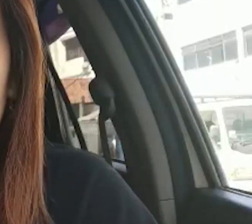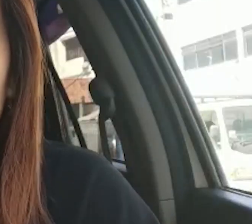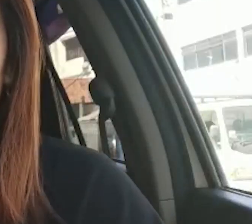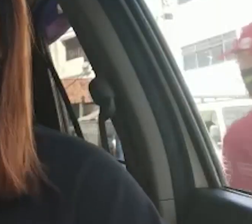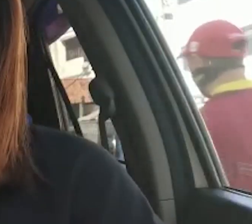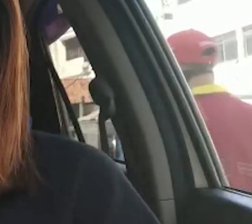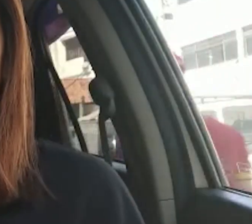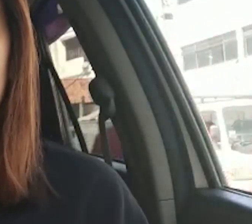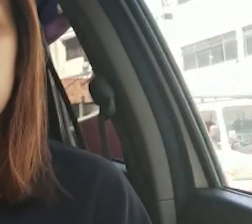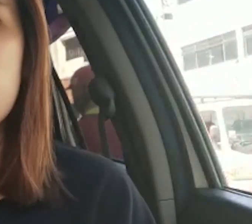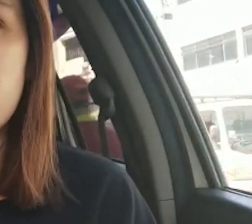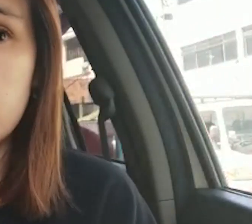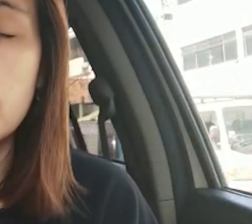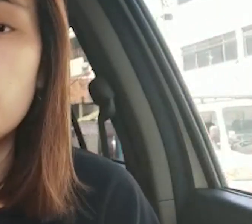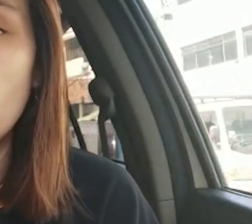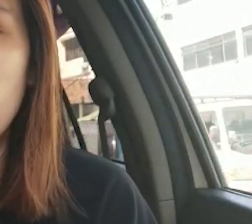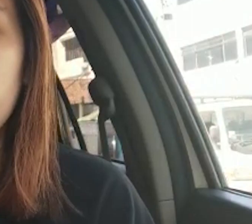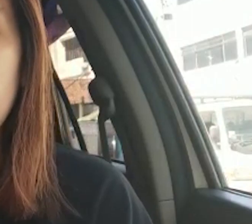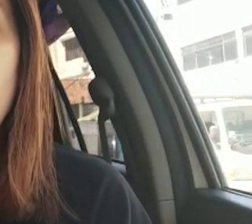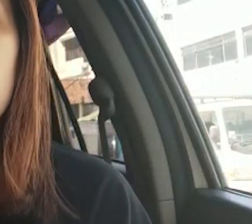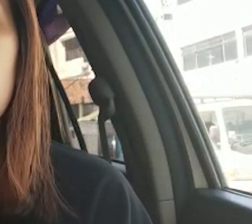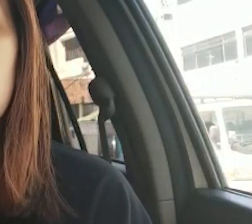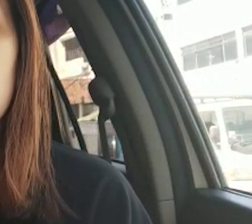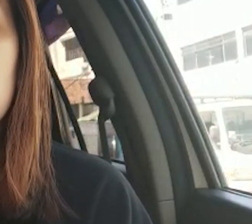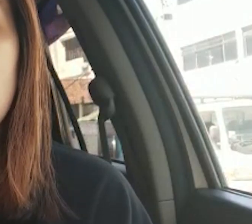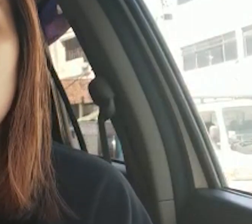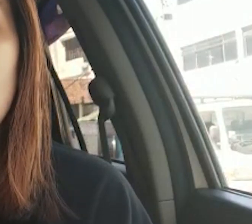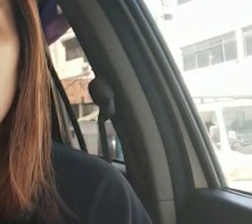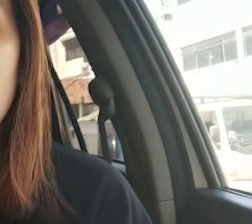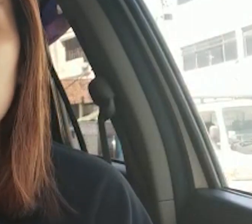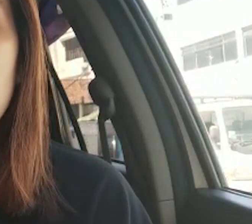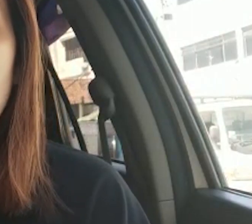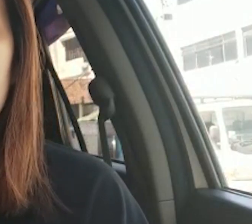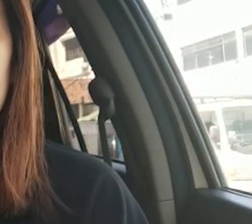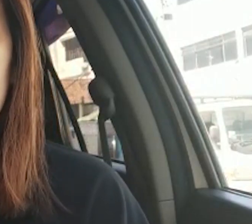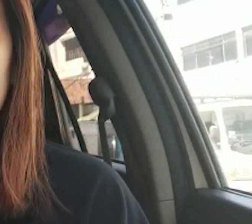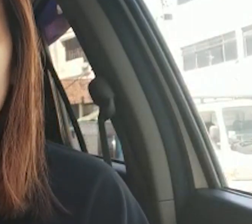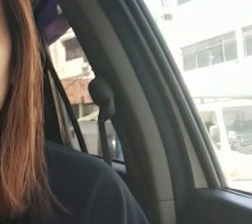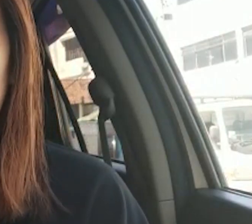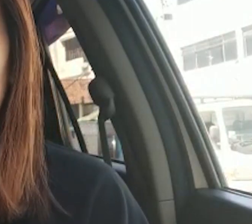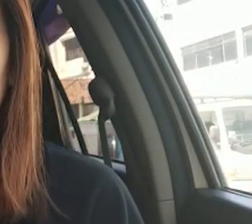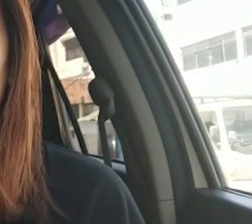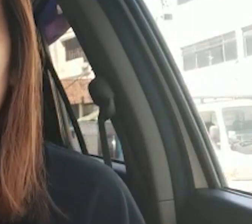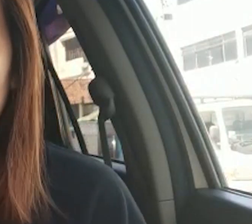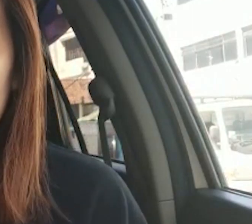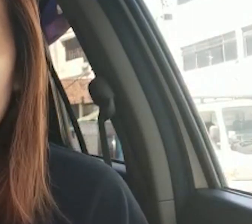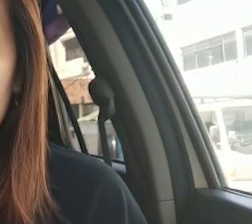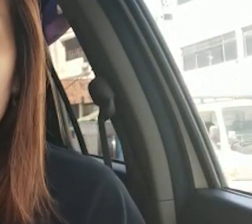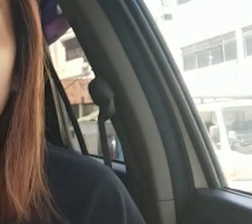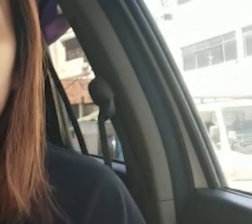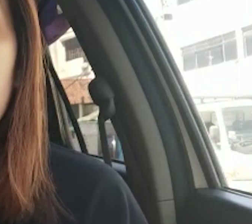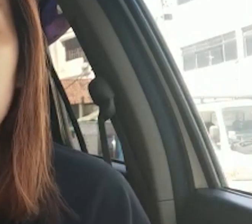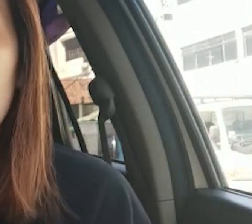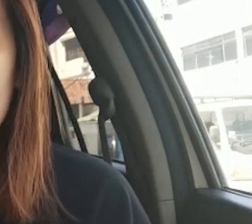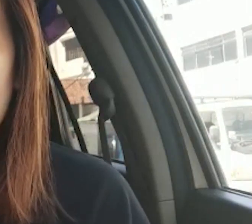Shalom, nama saya Foni dari CGC 245. Saya mau berbagi tentang Living Bible ada apa dengan